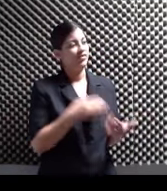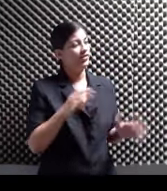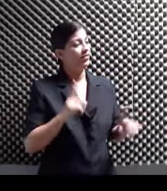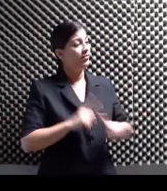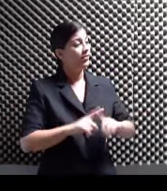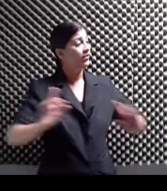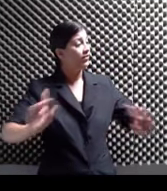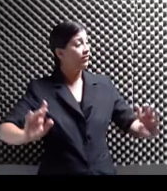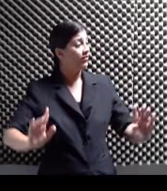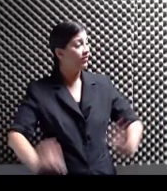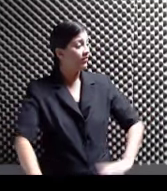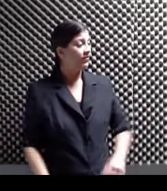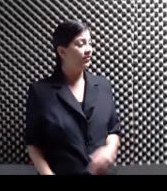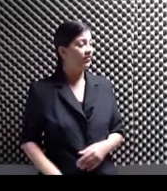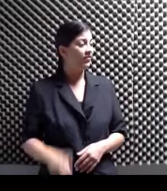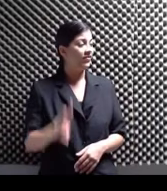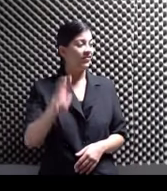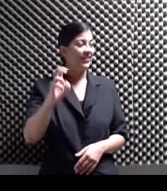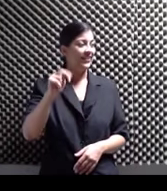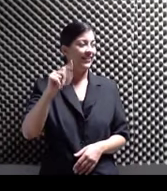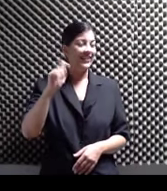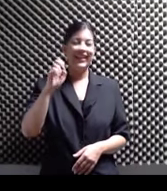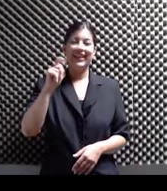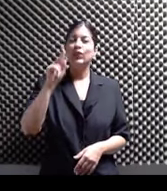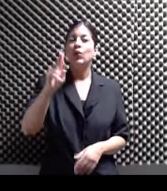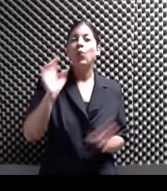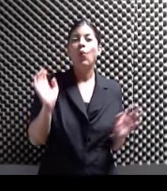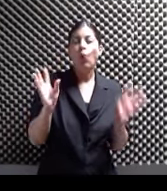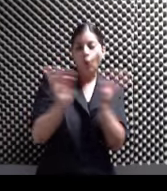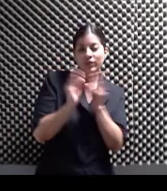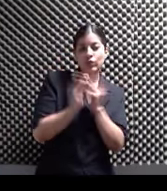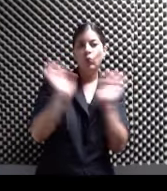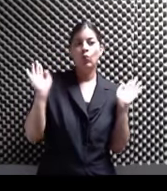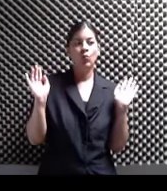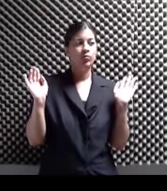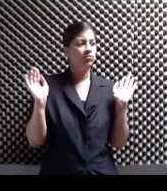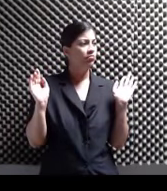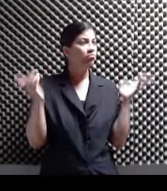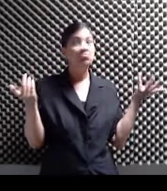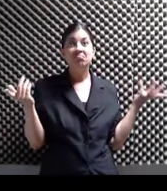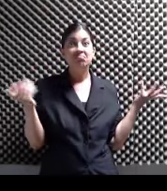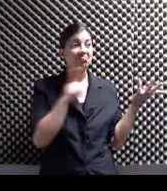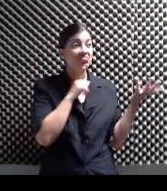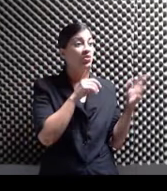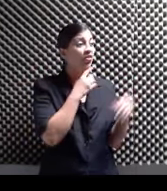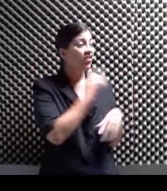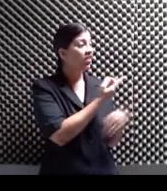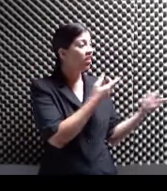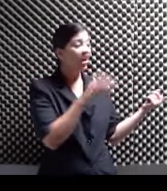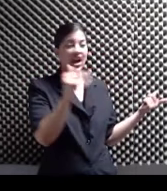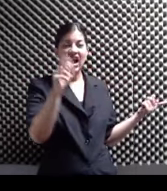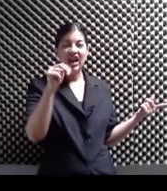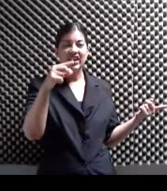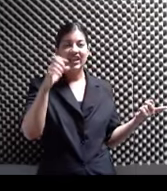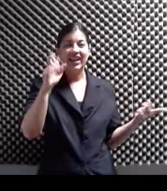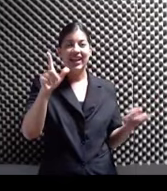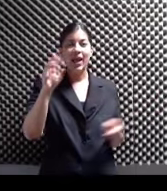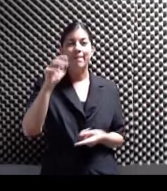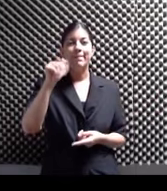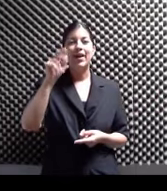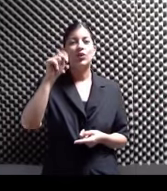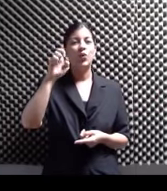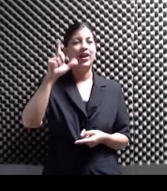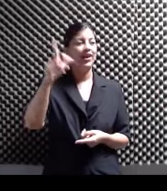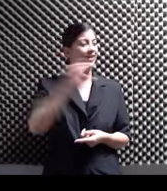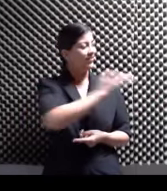mira. Cuéntame. Vente tú. ¿Para dónde? Pues yo no sé, pero vente tú. Eso dice Ángel Manuel aquí presente. Hoy. Hola, bienvenido